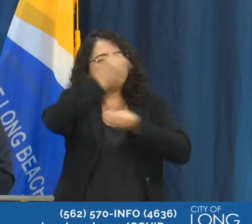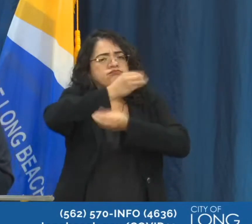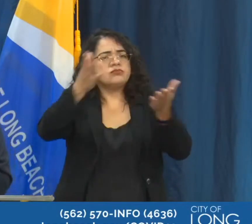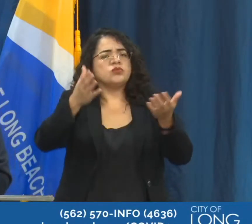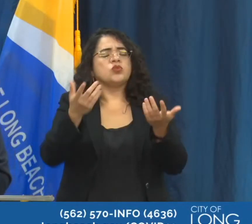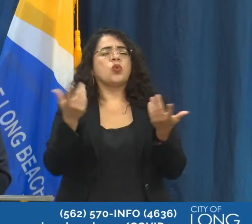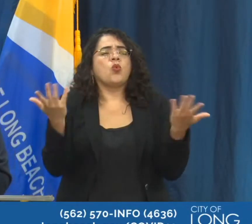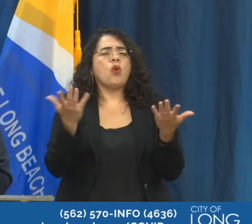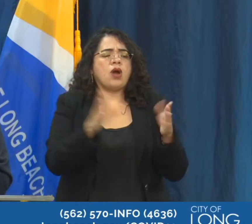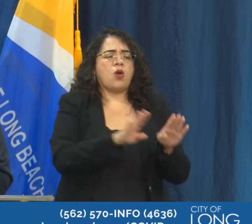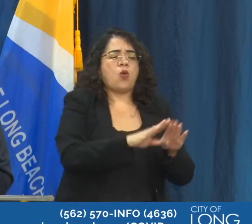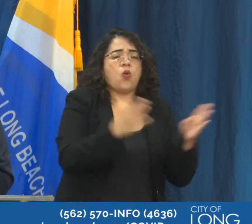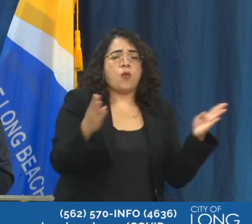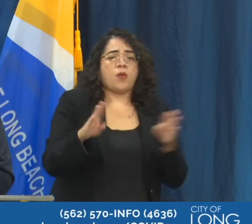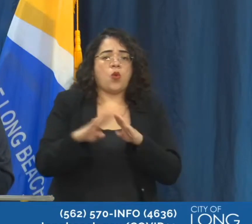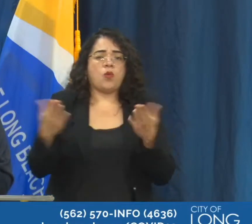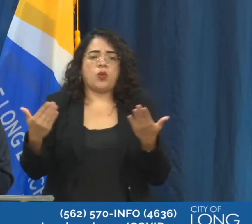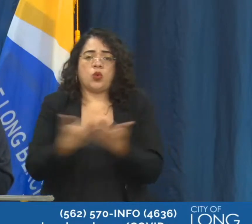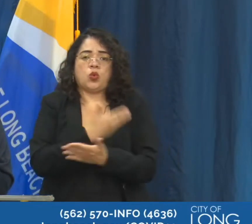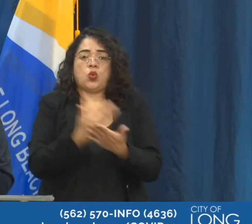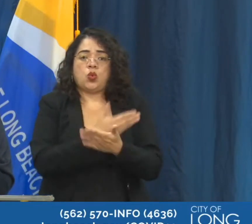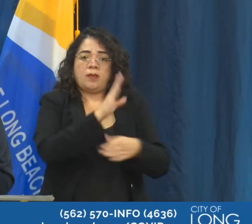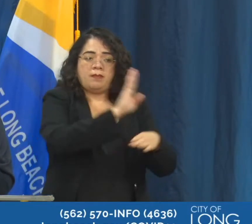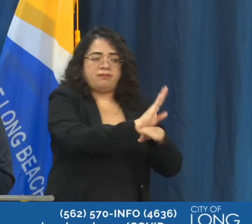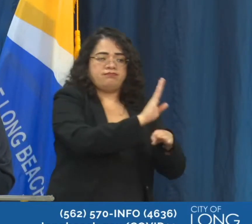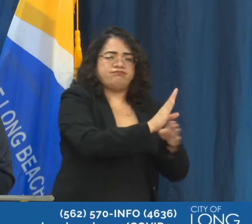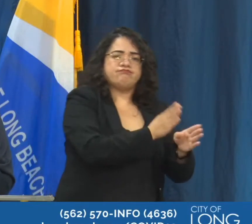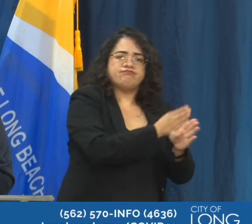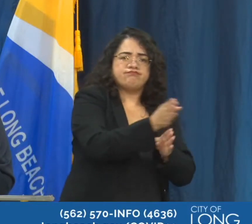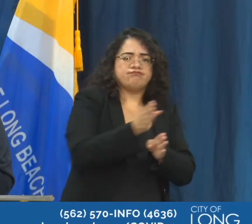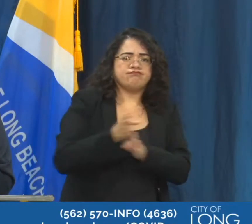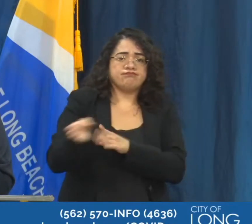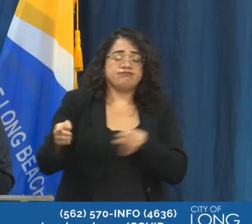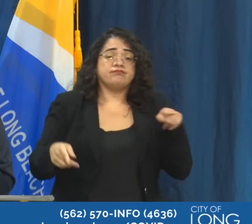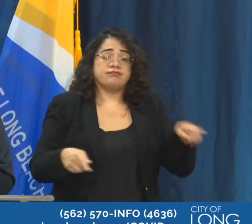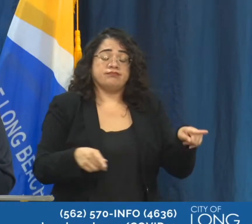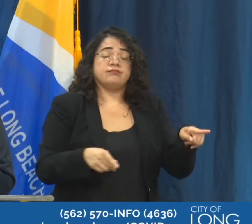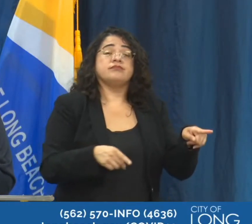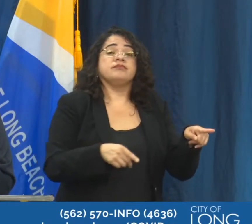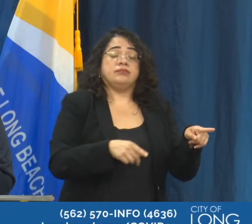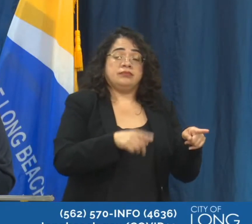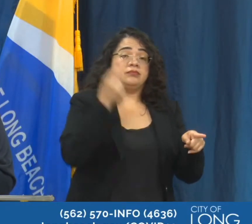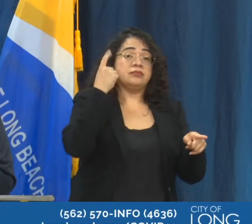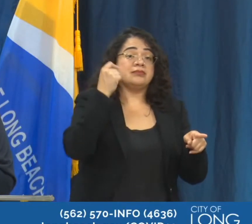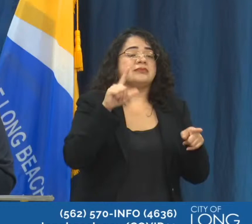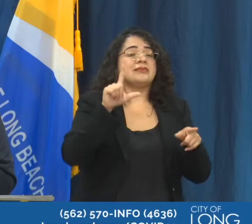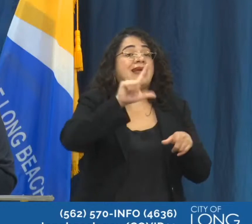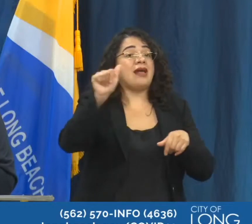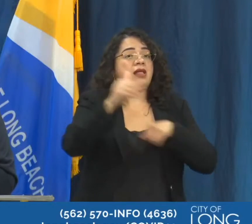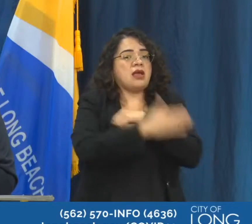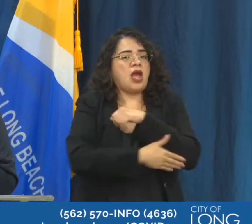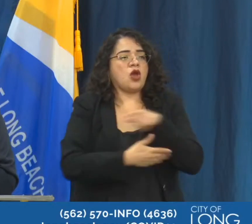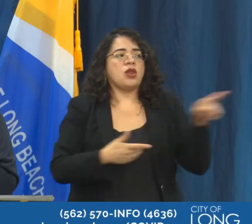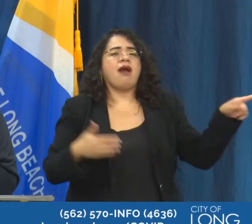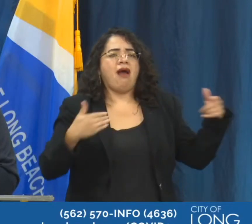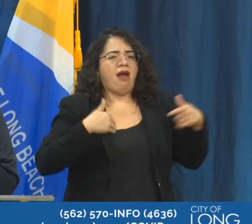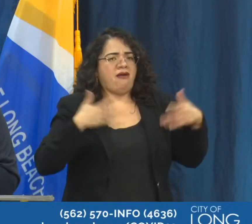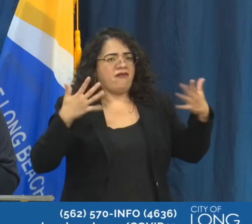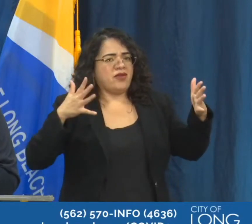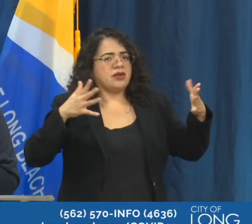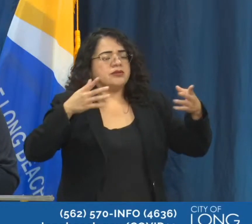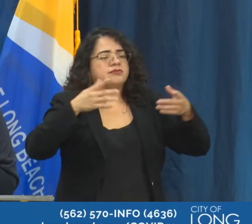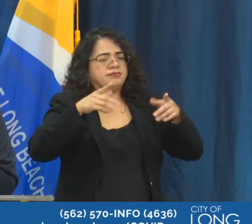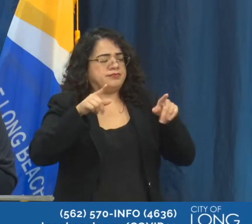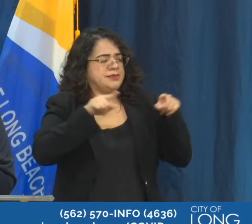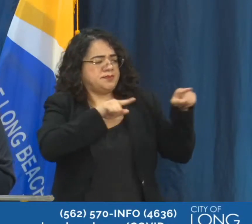aperturas adicionales estas aperturas se realizarán en alineación con el condado de los angeles y también siempre con